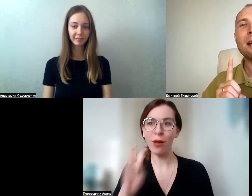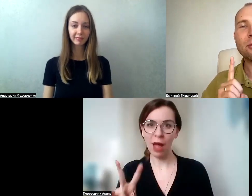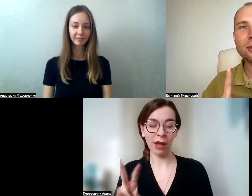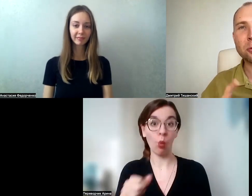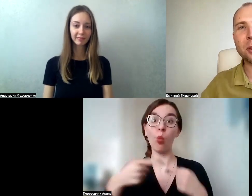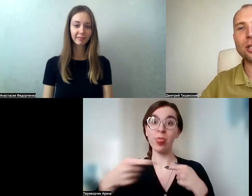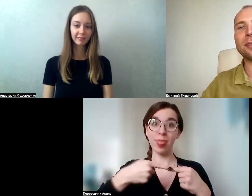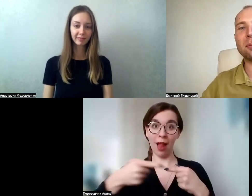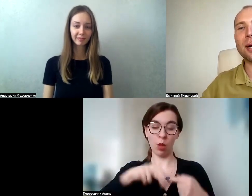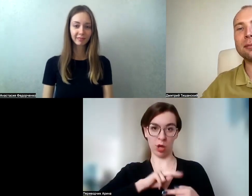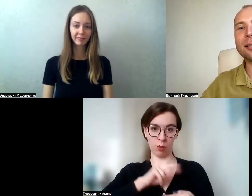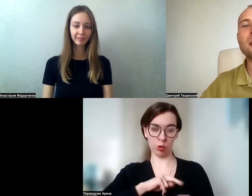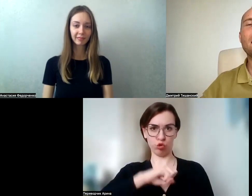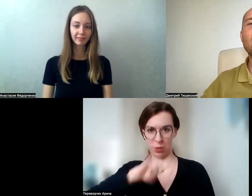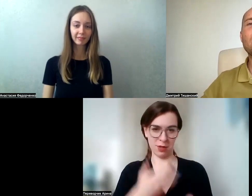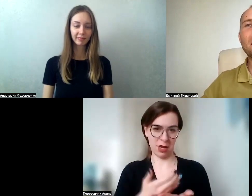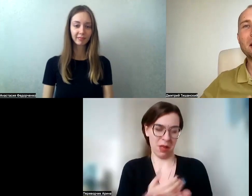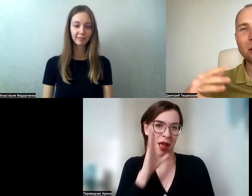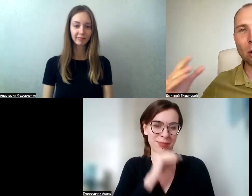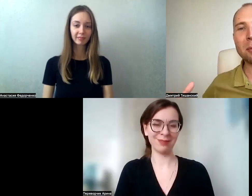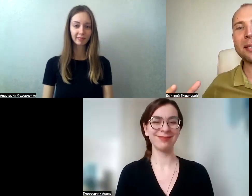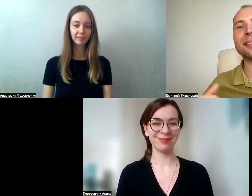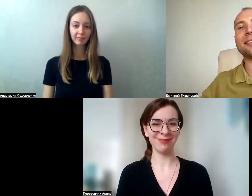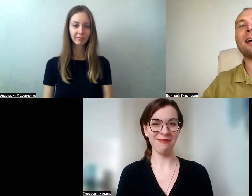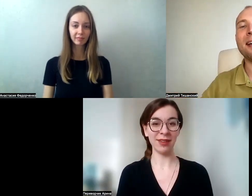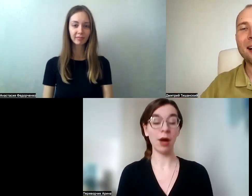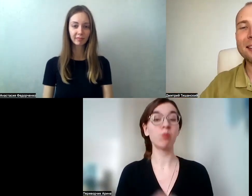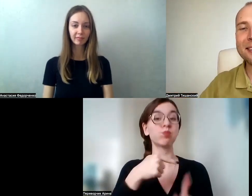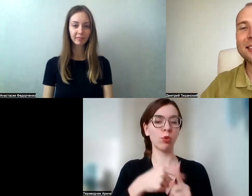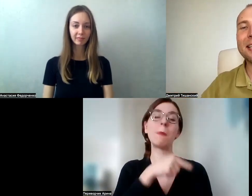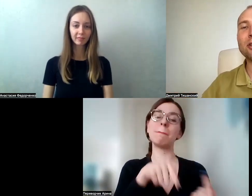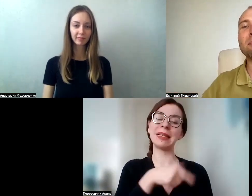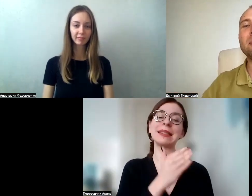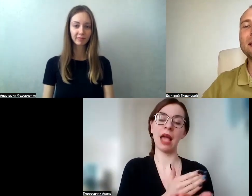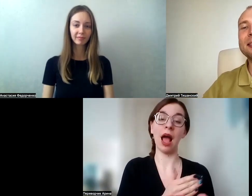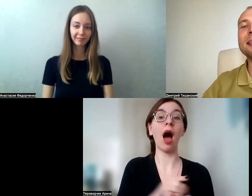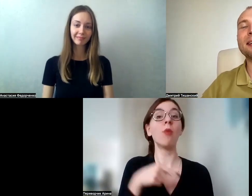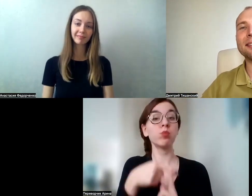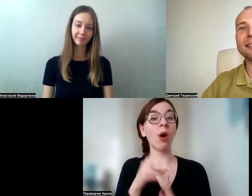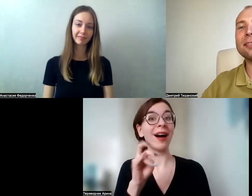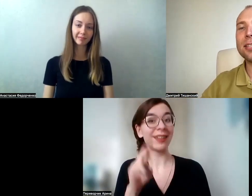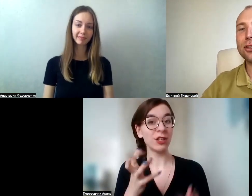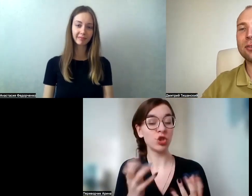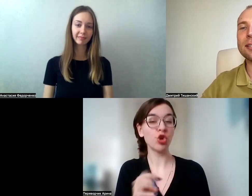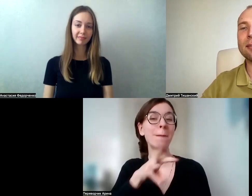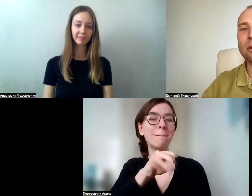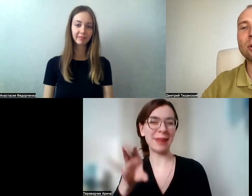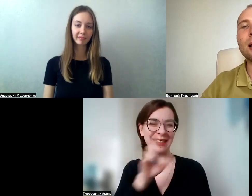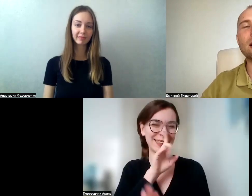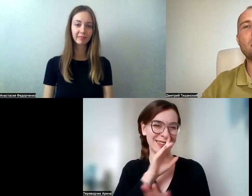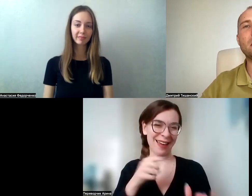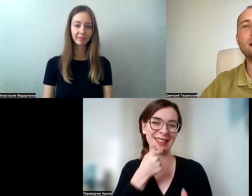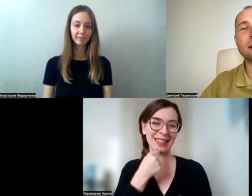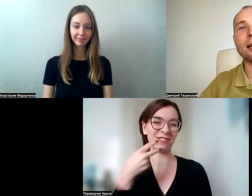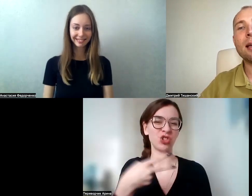удаленно в SuperJump зарабатывает. Ну и кроме бизнеса, Анастасия еще «Мисс Тихая красота» 2020